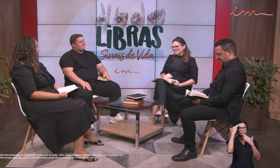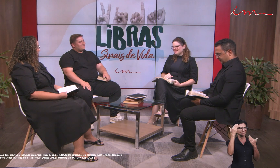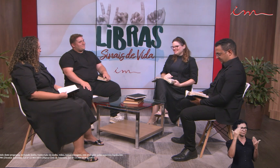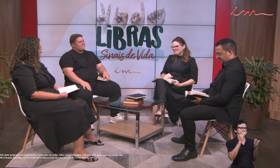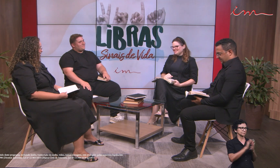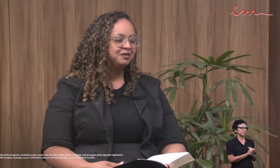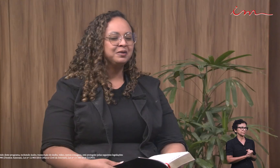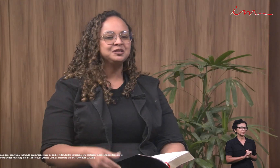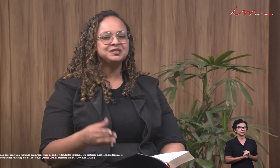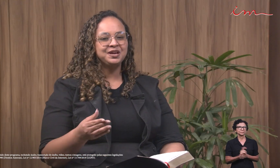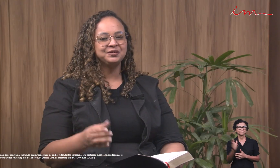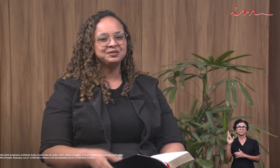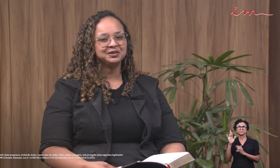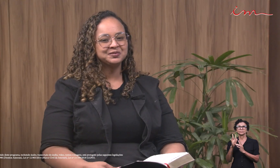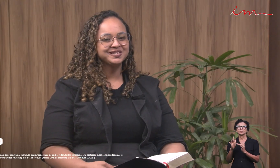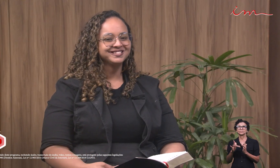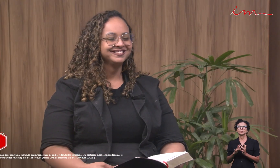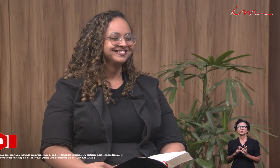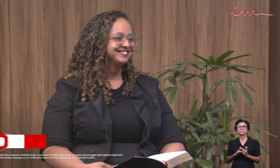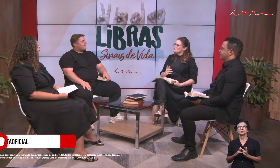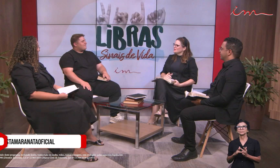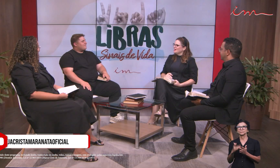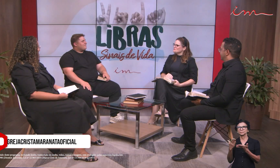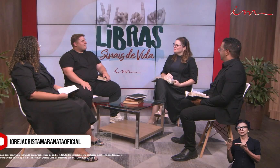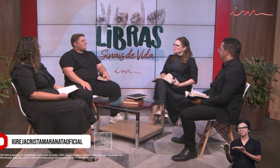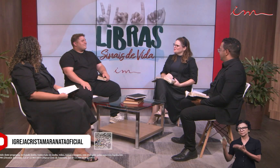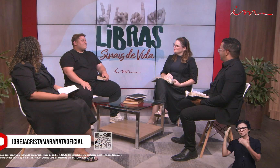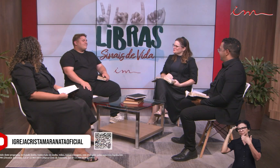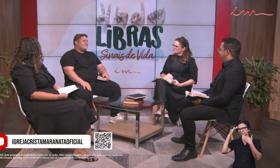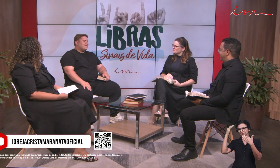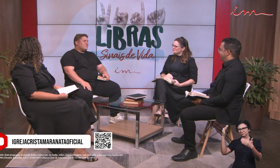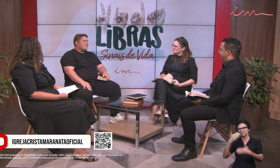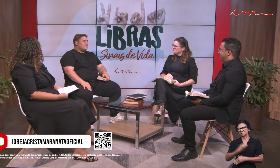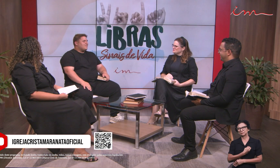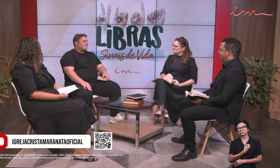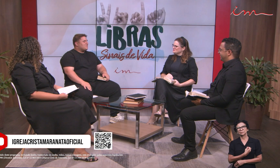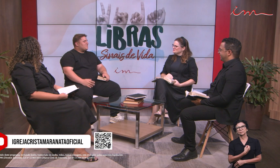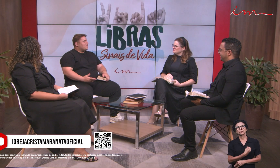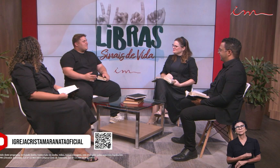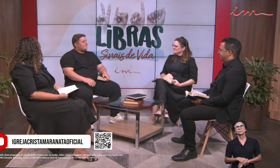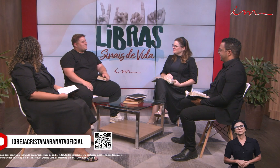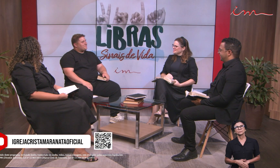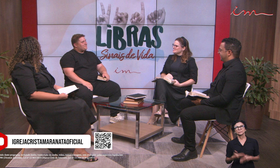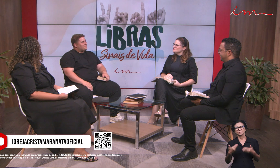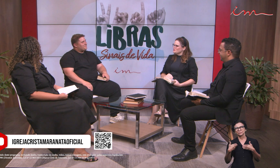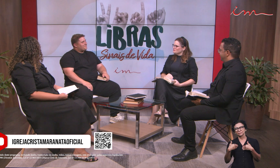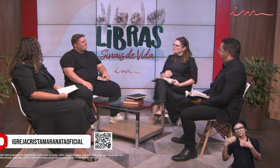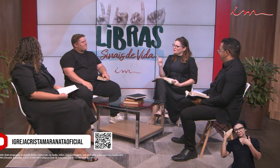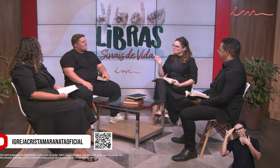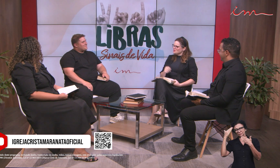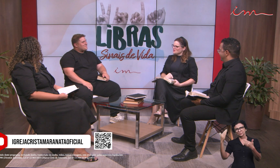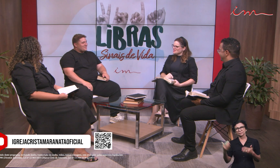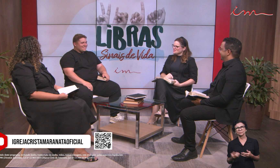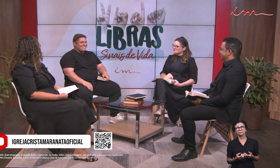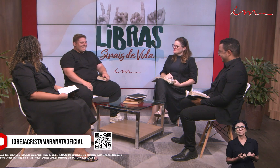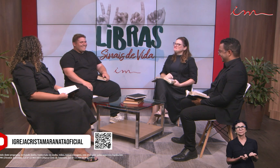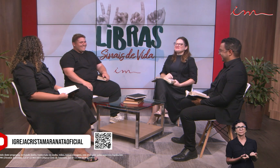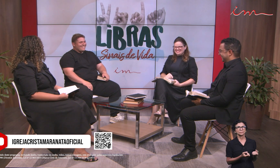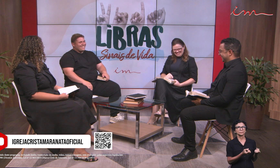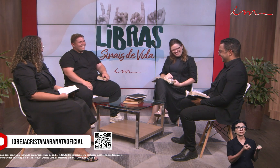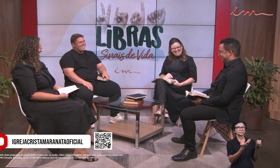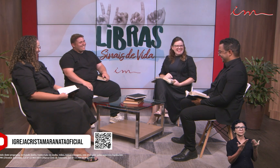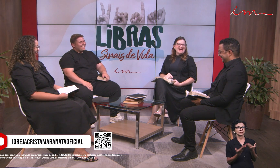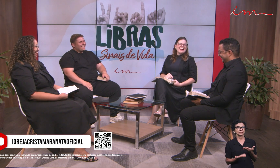minha querida. Amém. A paz do Senhor, irmãos. Guilherme, obrigado por estar aqui conosco. Eu que agradeço o convite. Seja bem-vindo e volte mais vezes. Pode